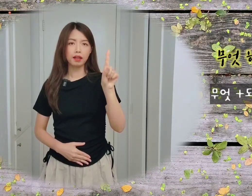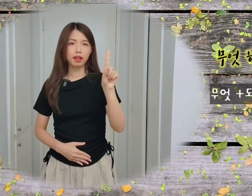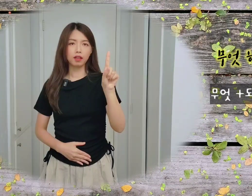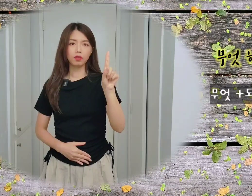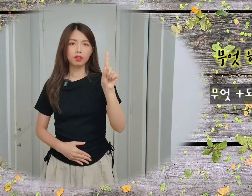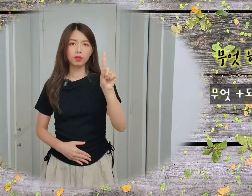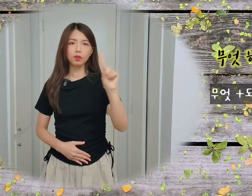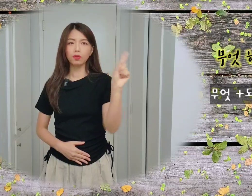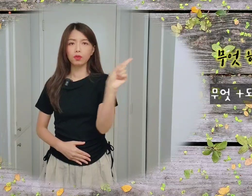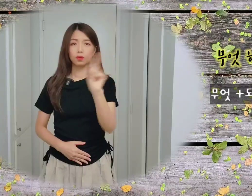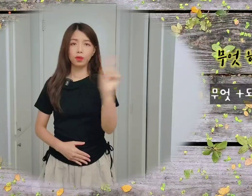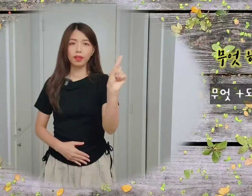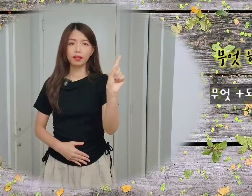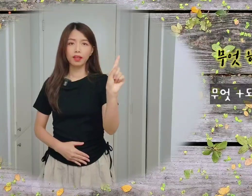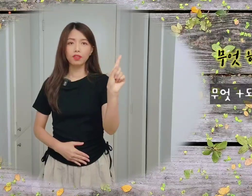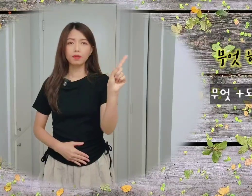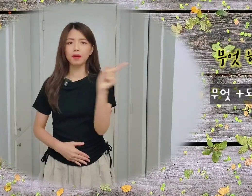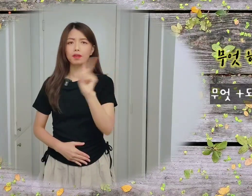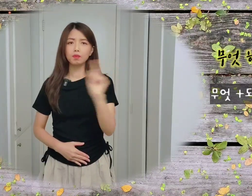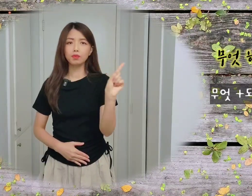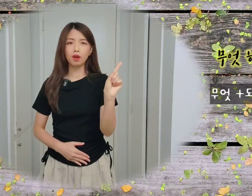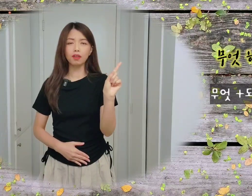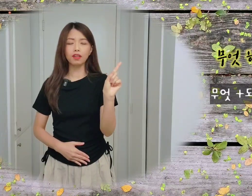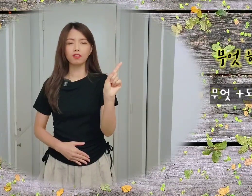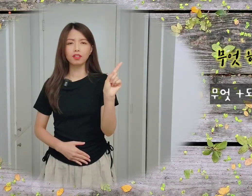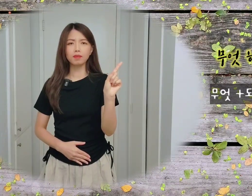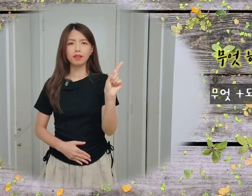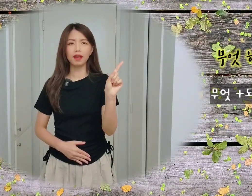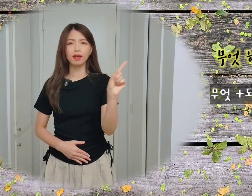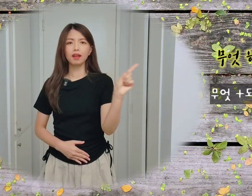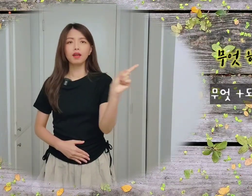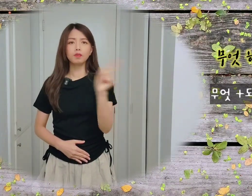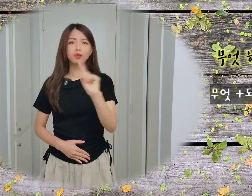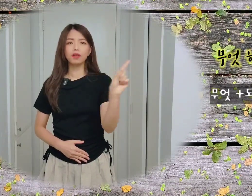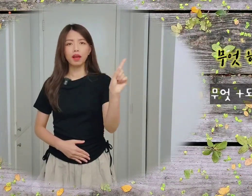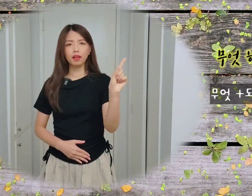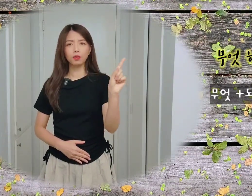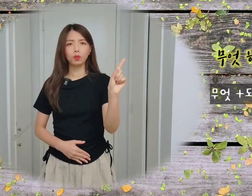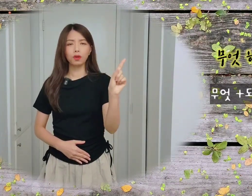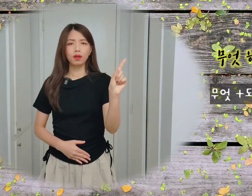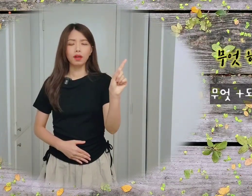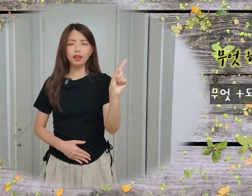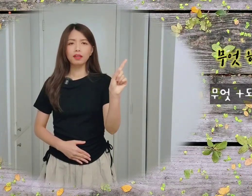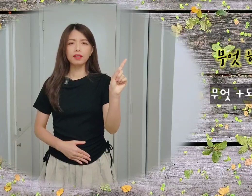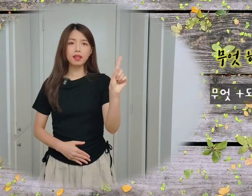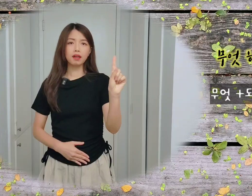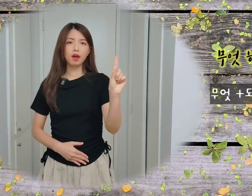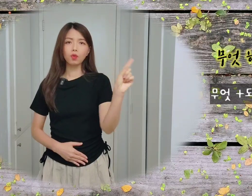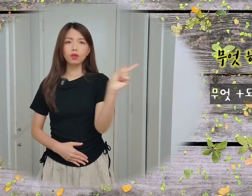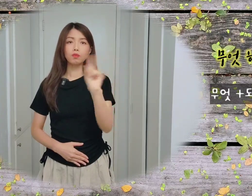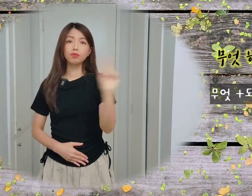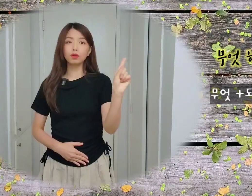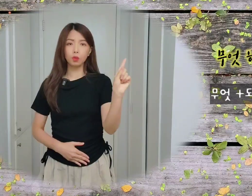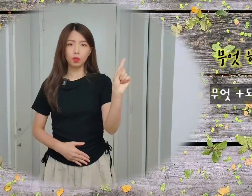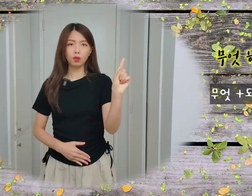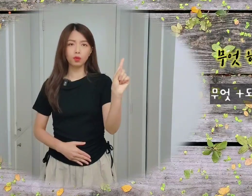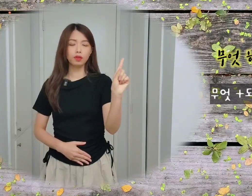밖을 향하게 이렇게 두시고 왔다 갔다 해주시면 무엇 이런 뜻입니다. 무엇 하나도 하나는 생략을 하고